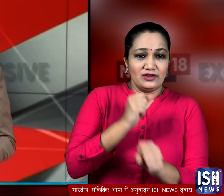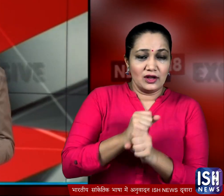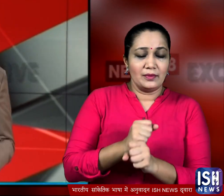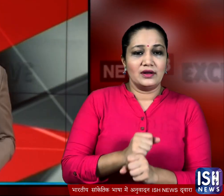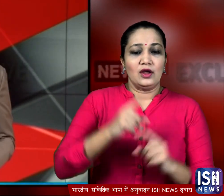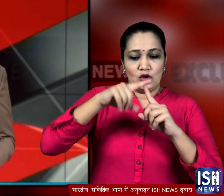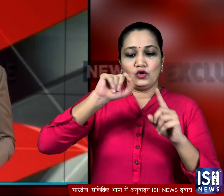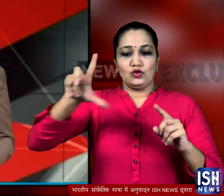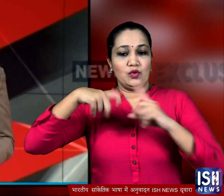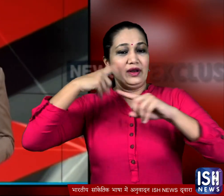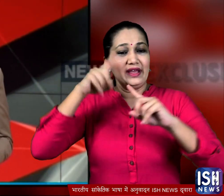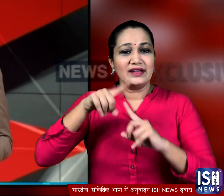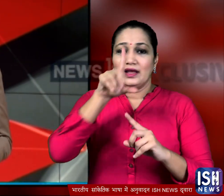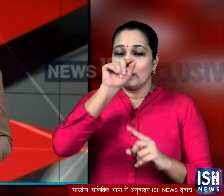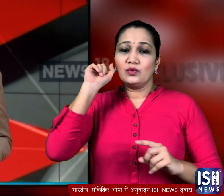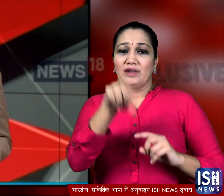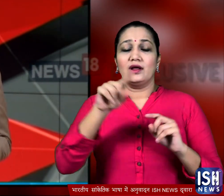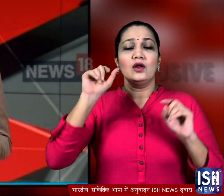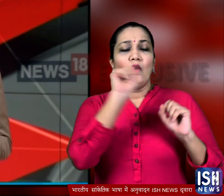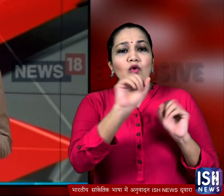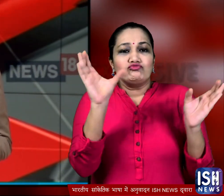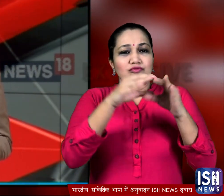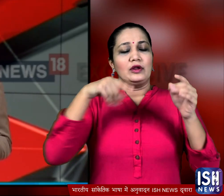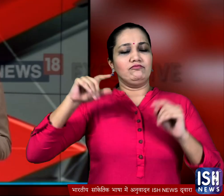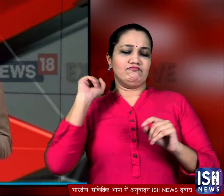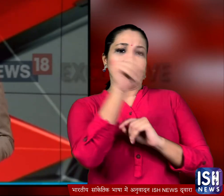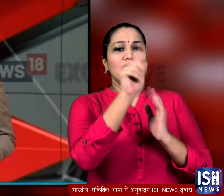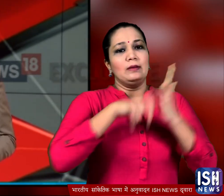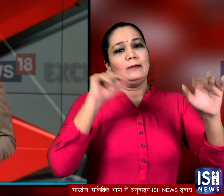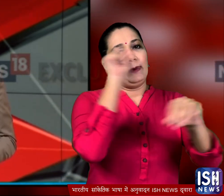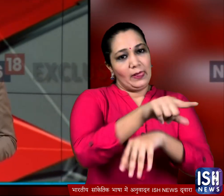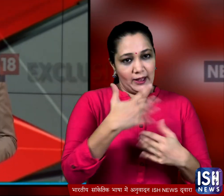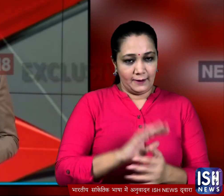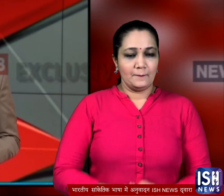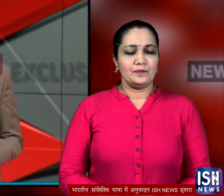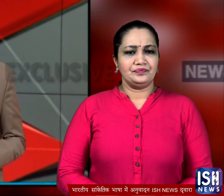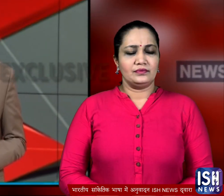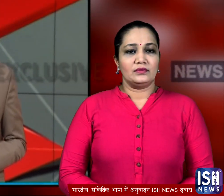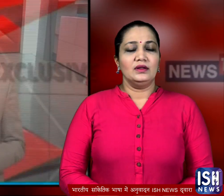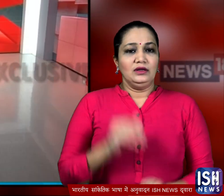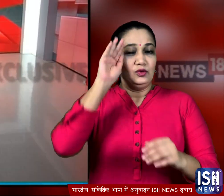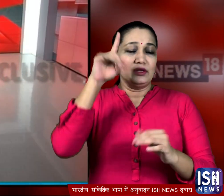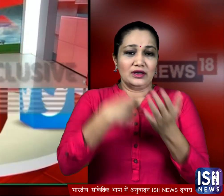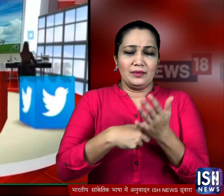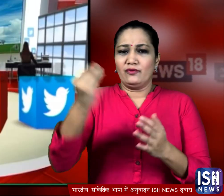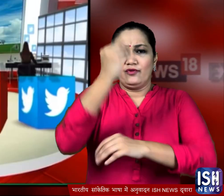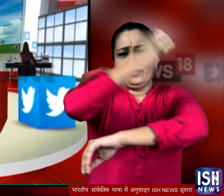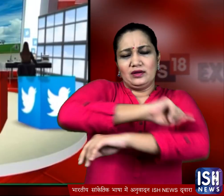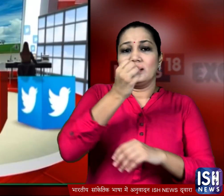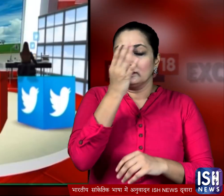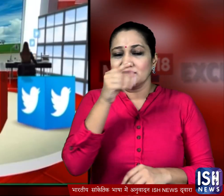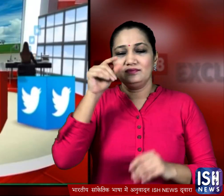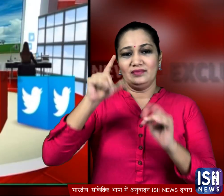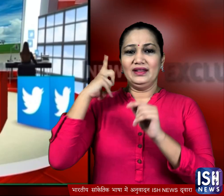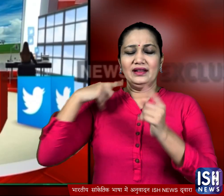सरकार ने टूल किट मामले में ट्विटर की ग्लोबल टीम को एक चिट्ठी लिखकर कड़ी आपत्ति जताई। न्यूज़ 18 के अमिताभ सिन्हा की रिपोर्ट है कि कुछ दिन पहले